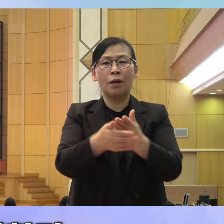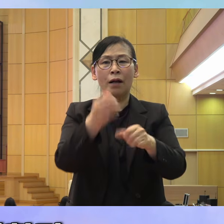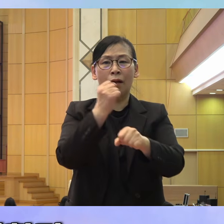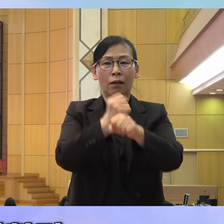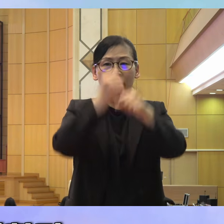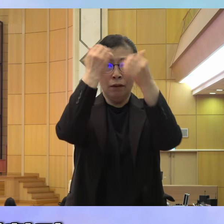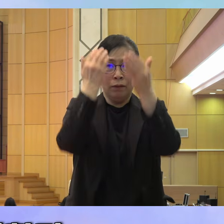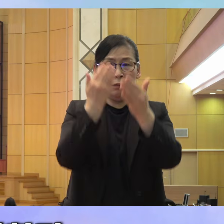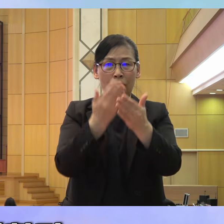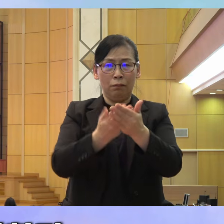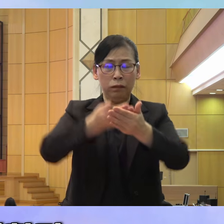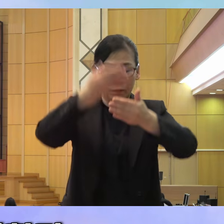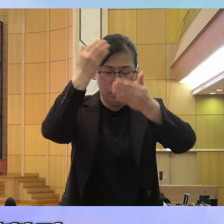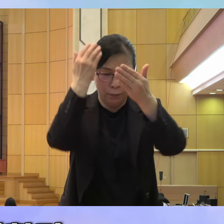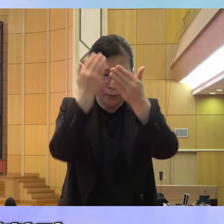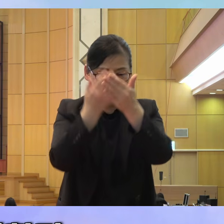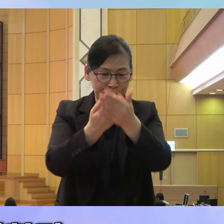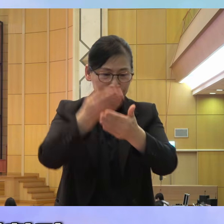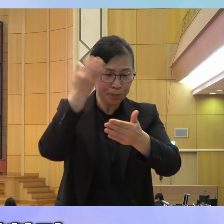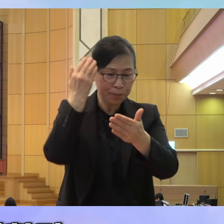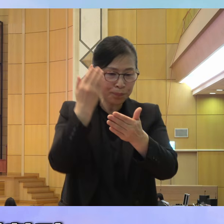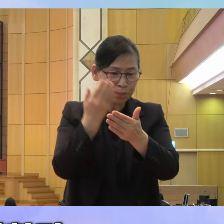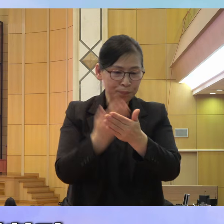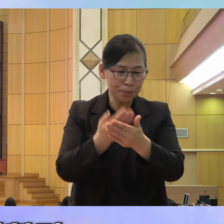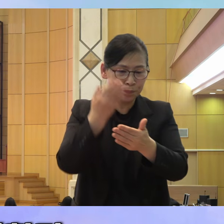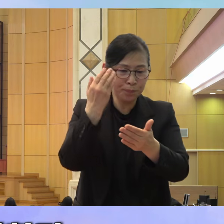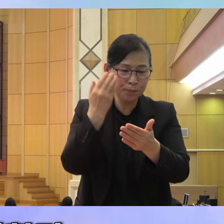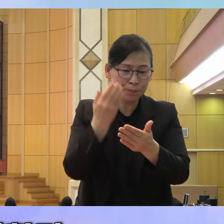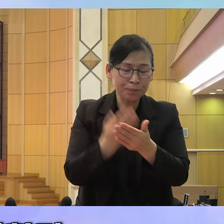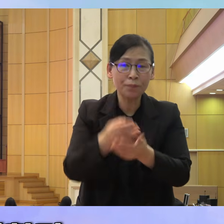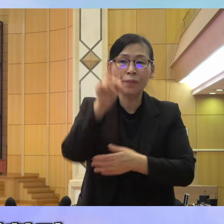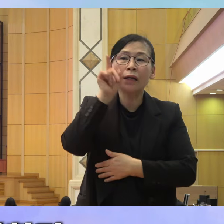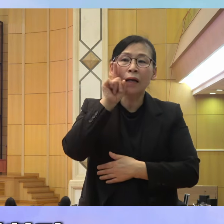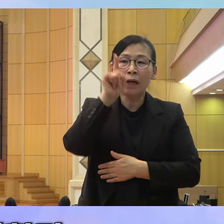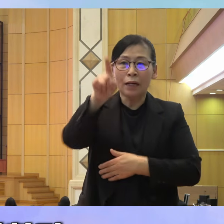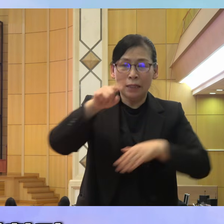변치 말게 하소서.